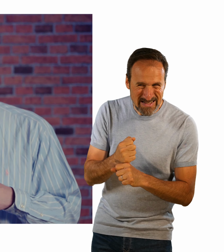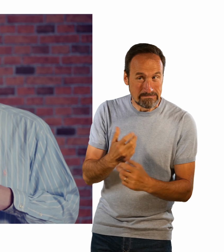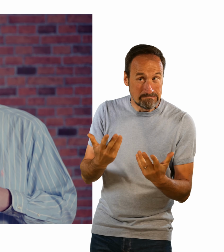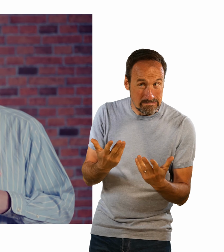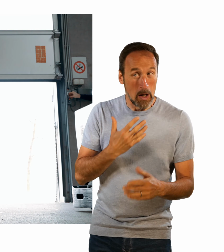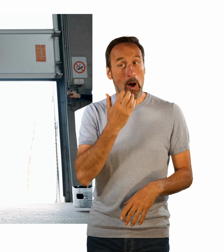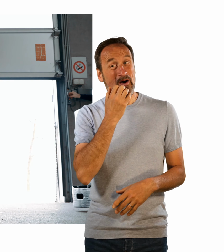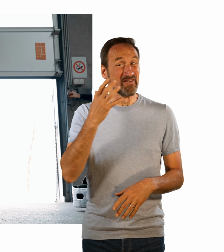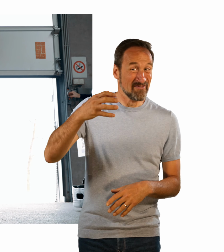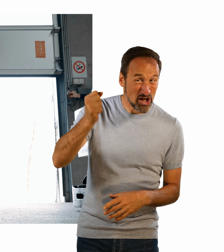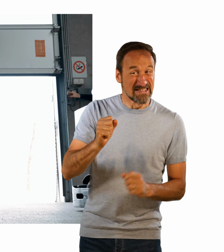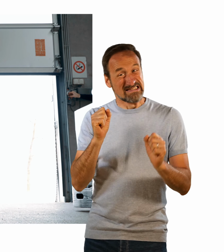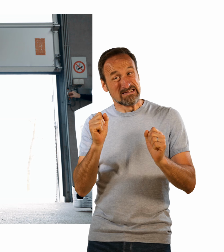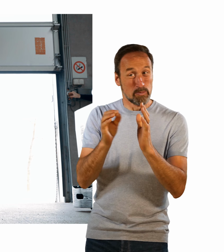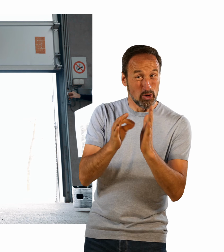Punkt geholt.